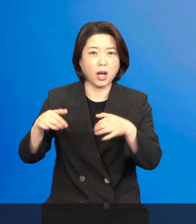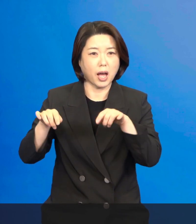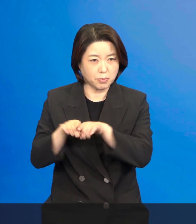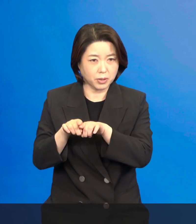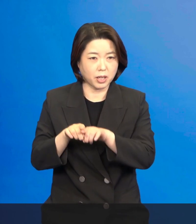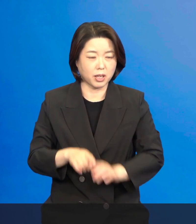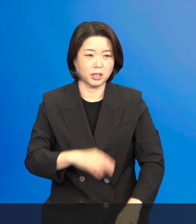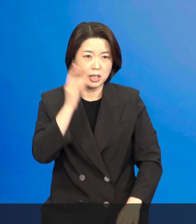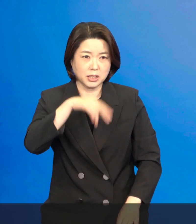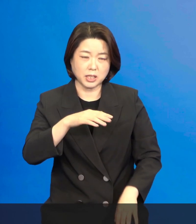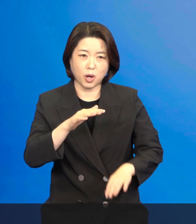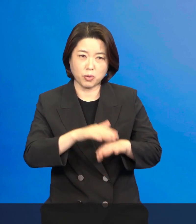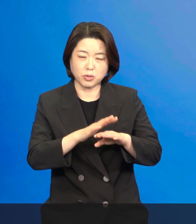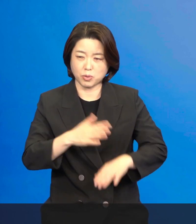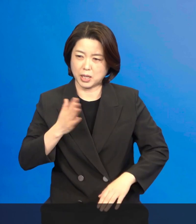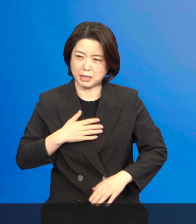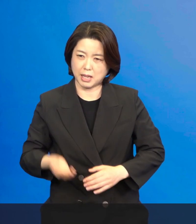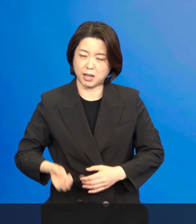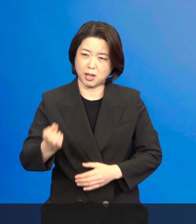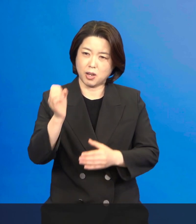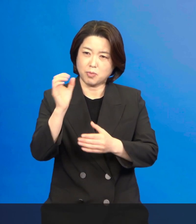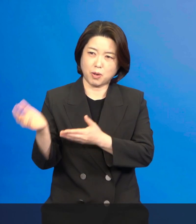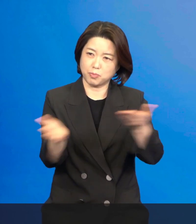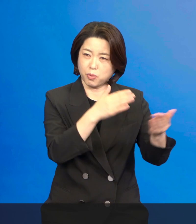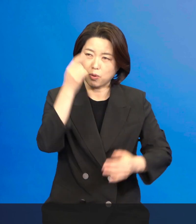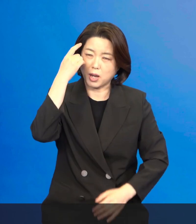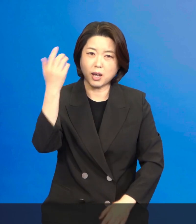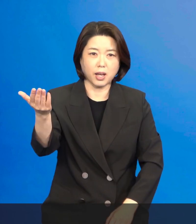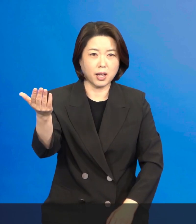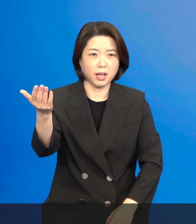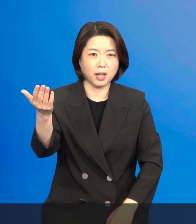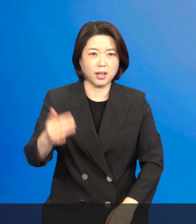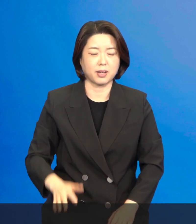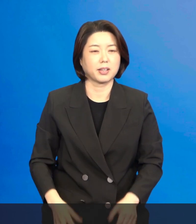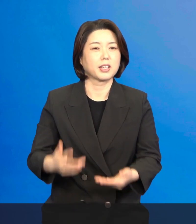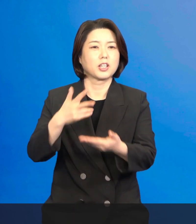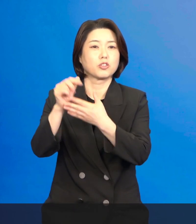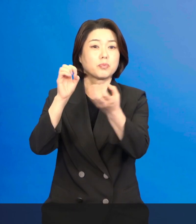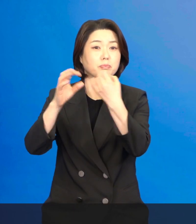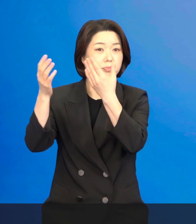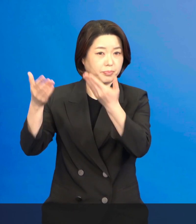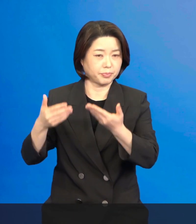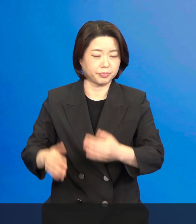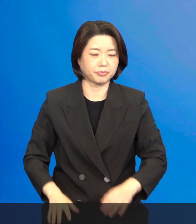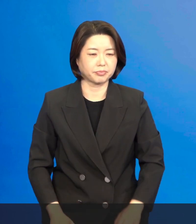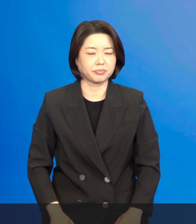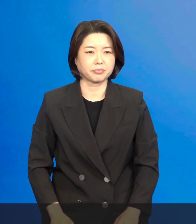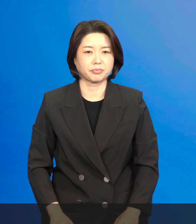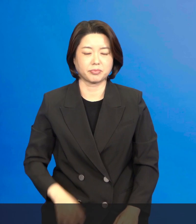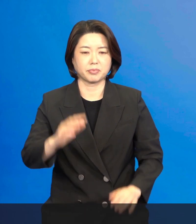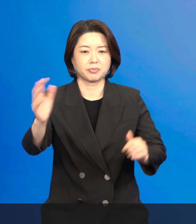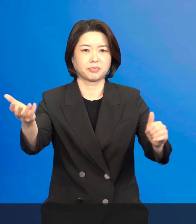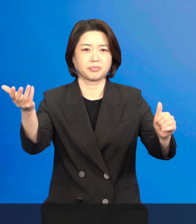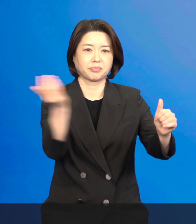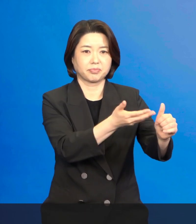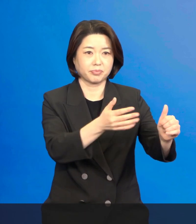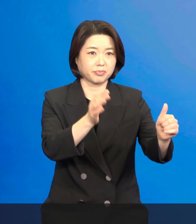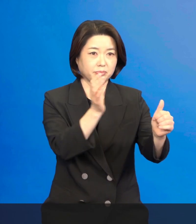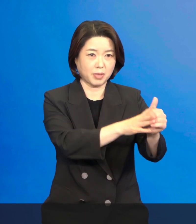함께 사울의 손에 넘겨주겠습니까? 주님께서 대답하셨다. 넘겨줄